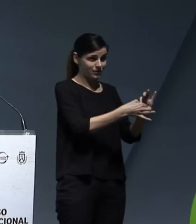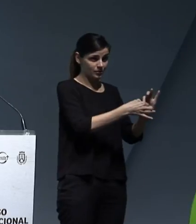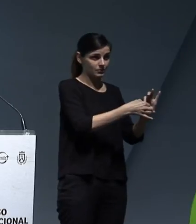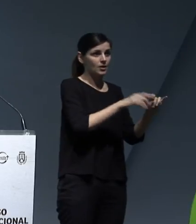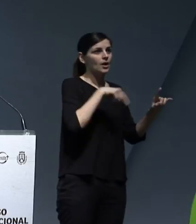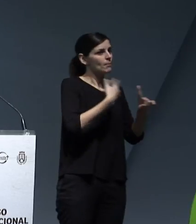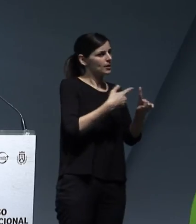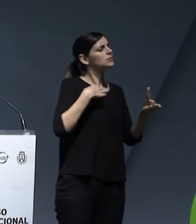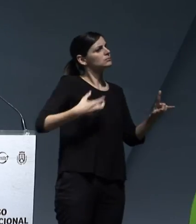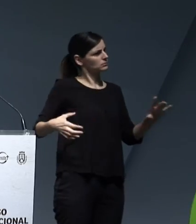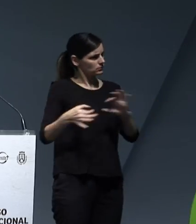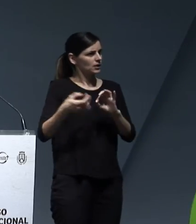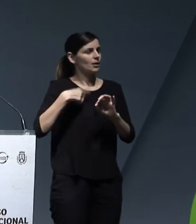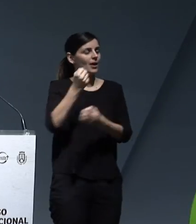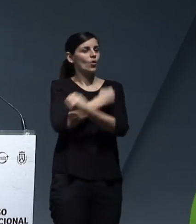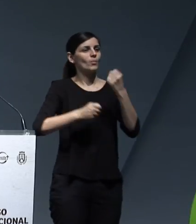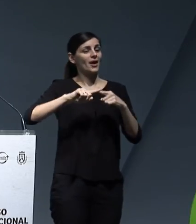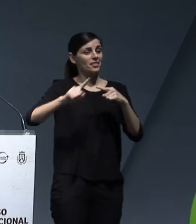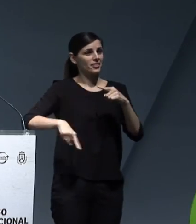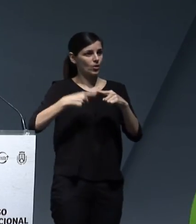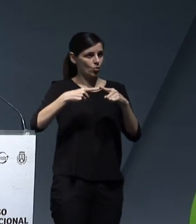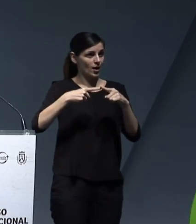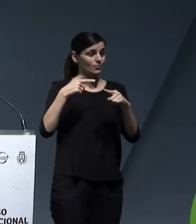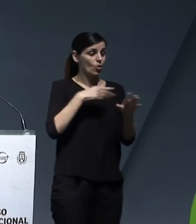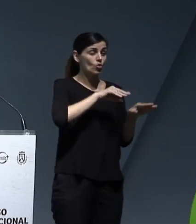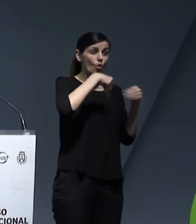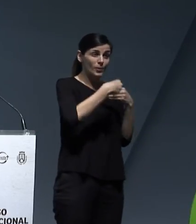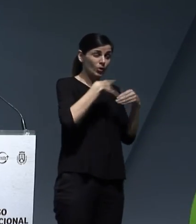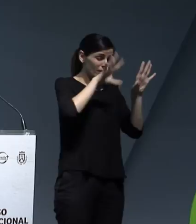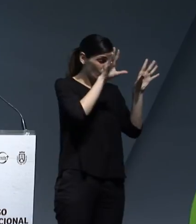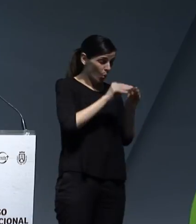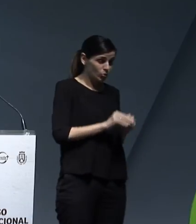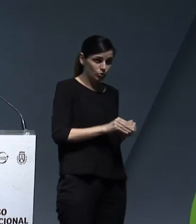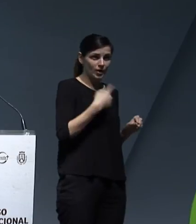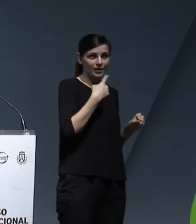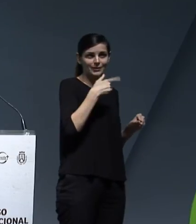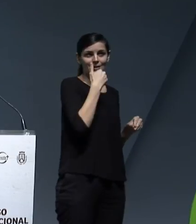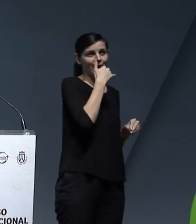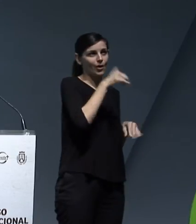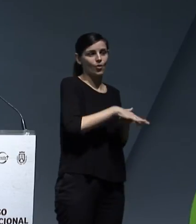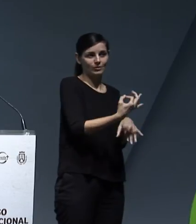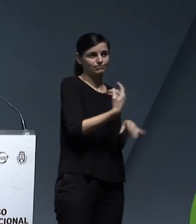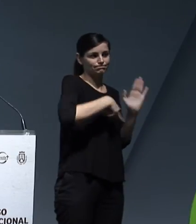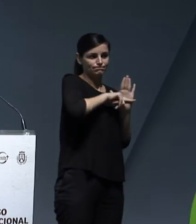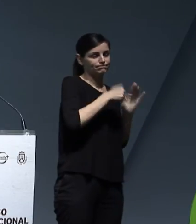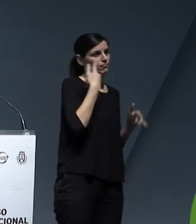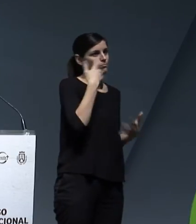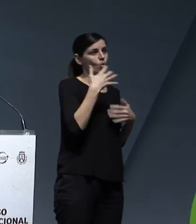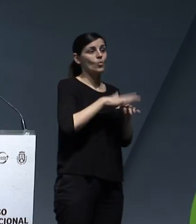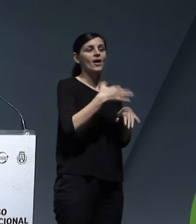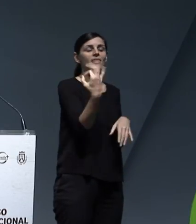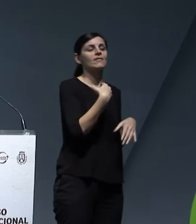circular. Las líneas fundamentales de las conclusiones del documento señalan que es imprescindible emprender desde todas